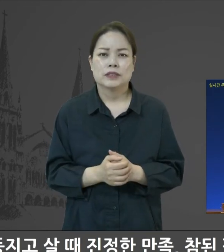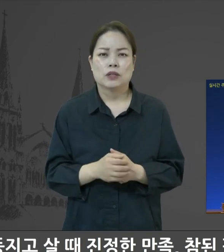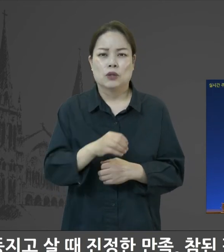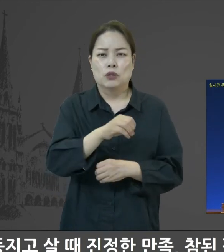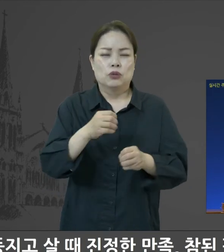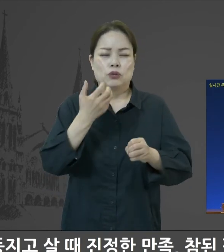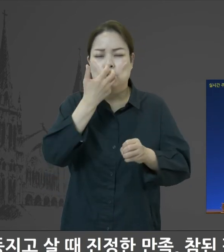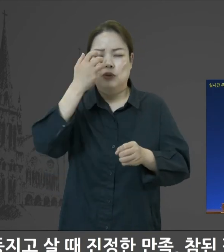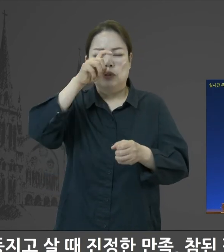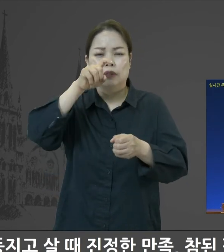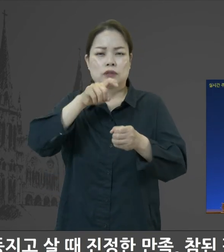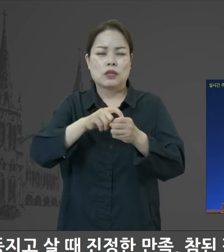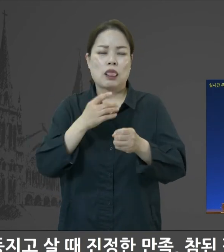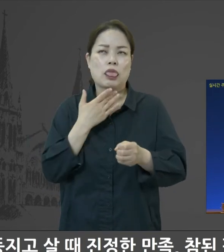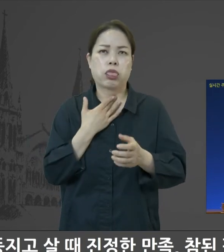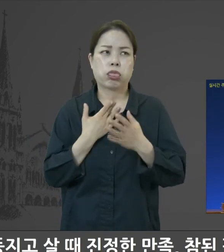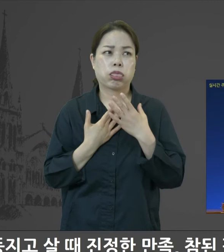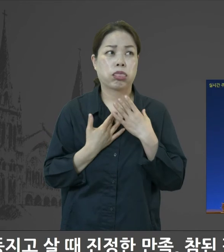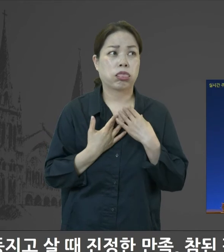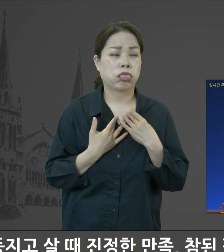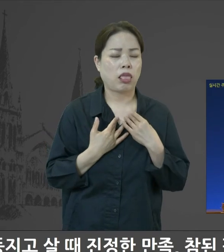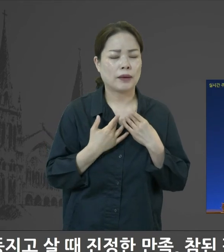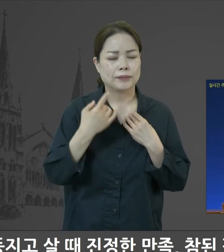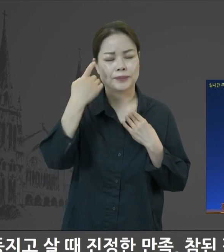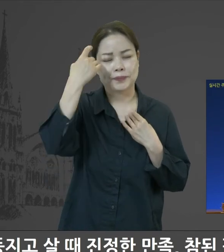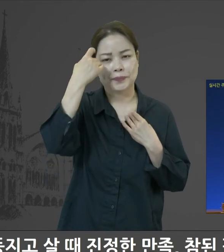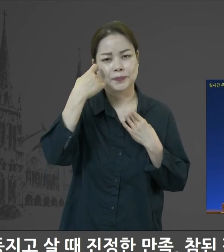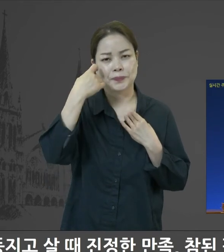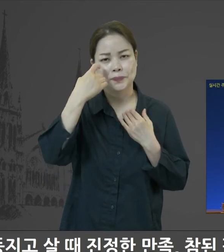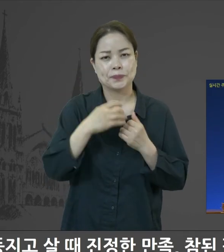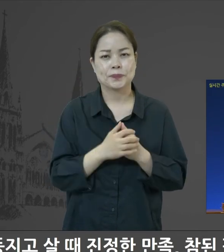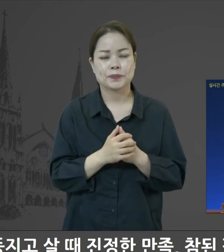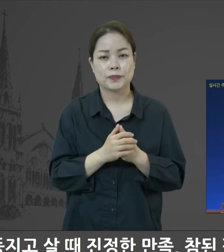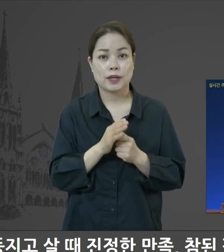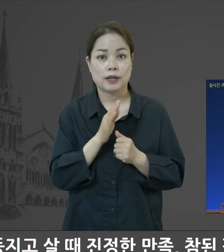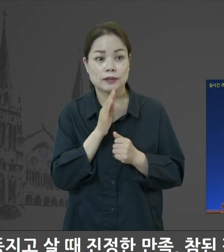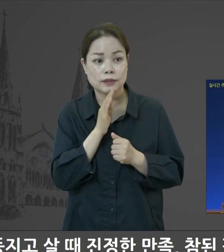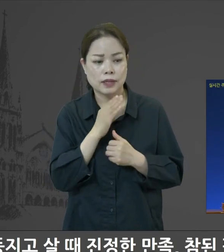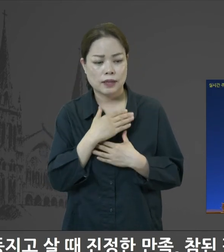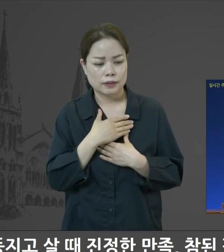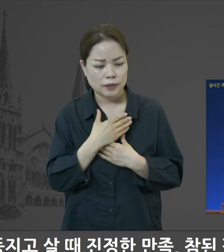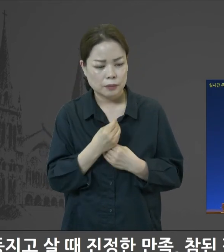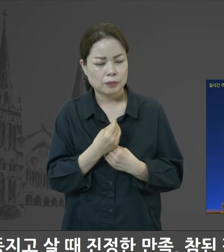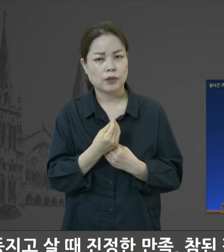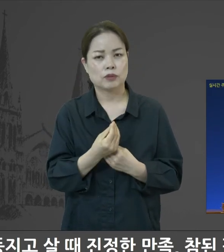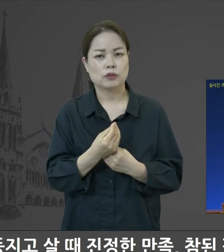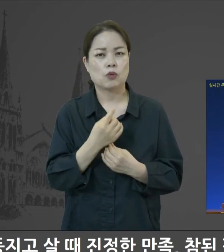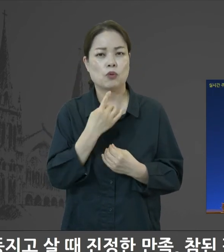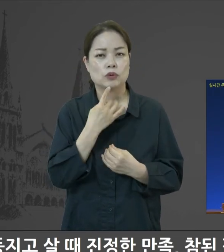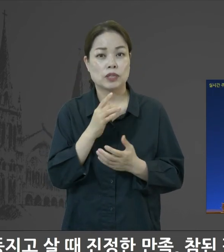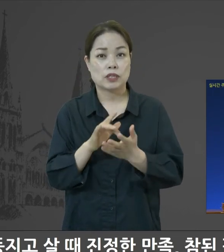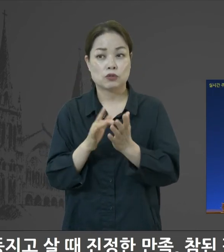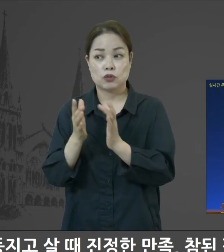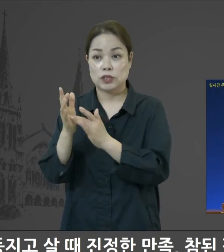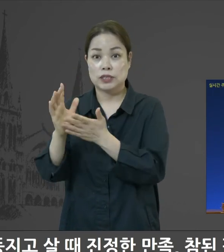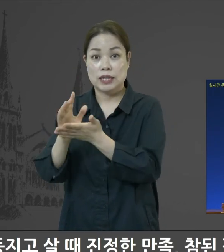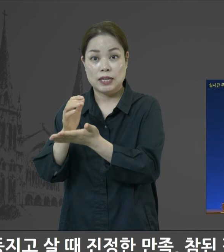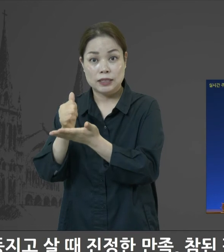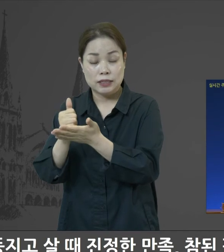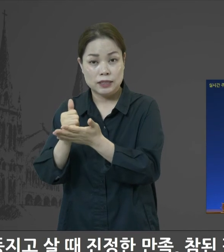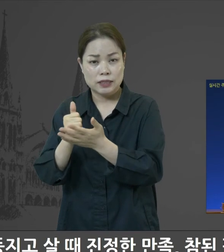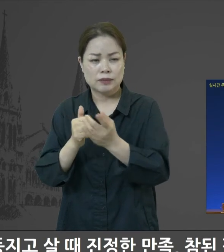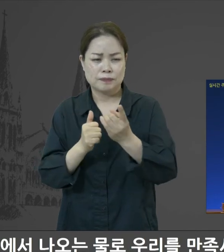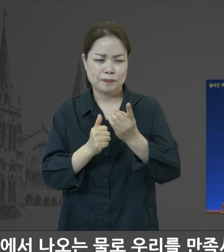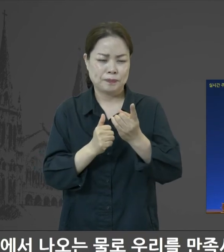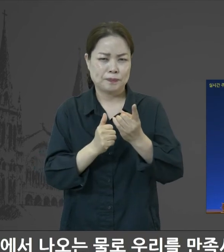오히려 영적인 갈증과 곤고함만 느낄 뿐입니다. 참된 안식과 평안은 오직 예수 그리스도 한